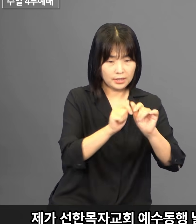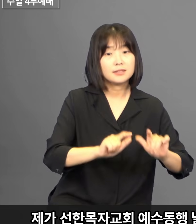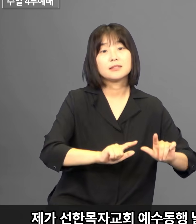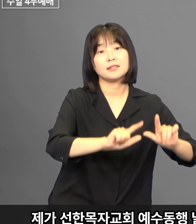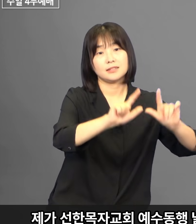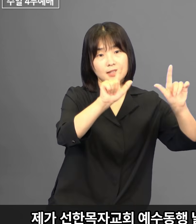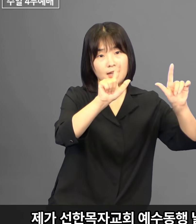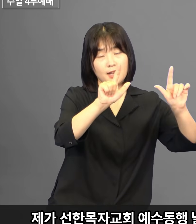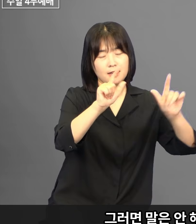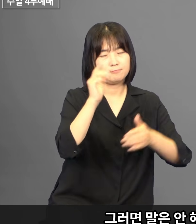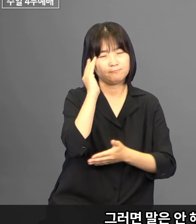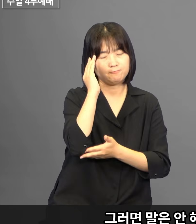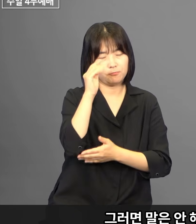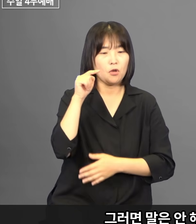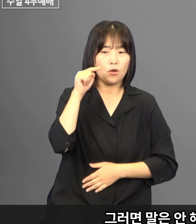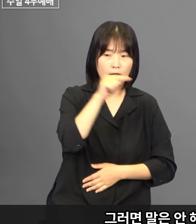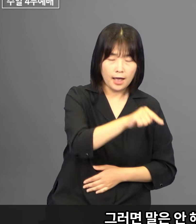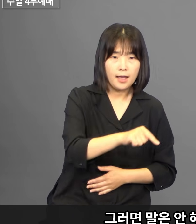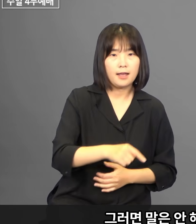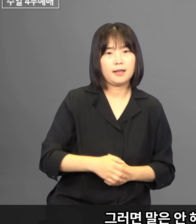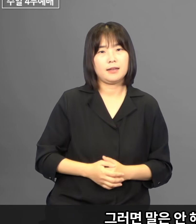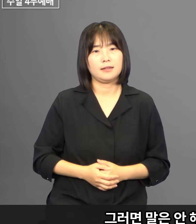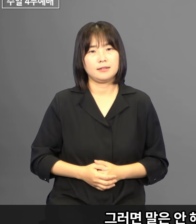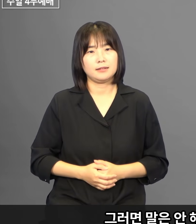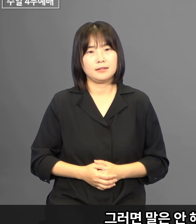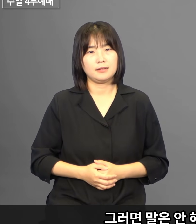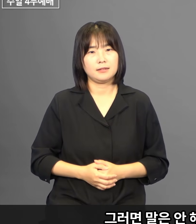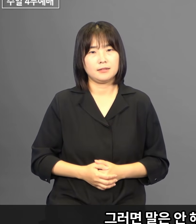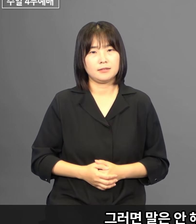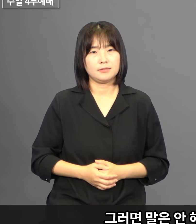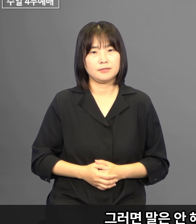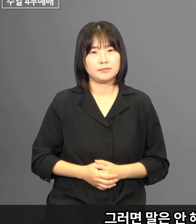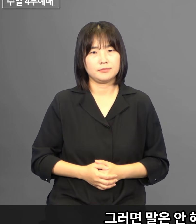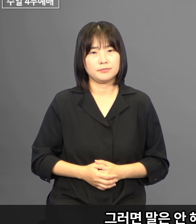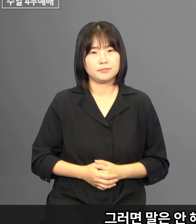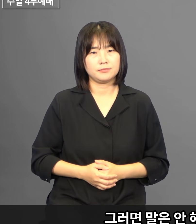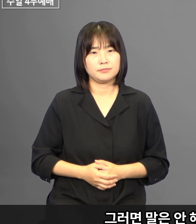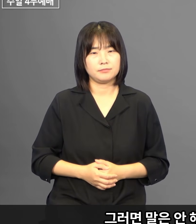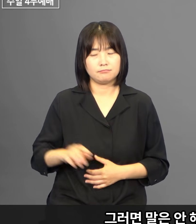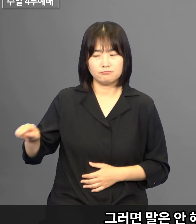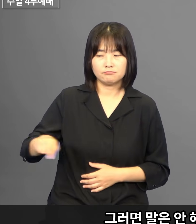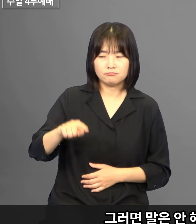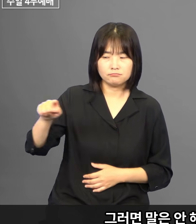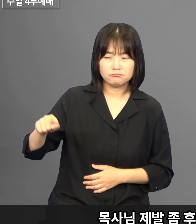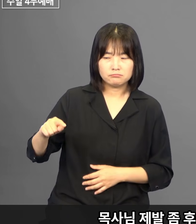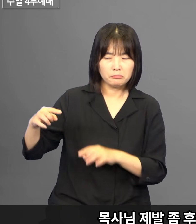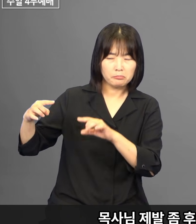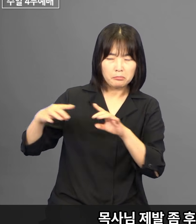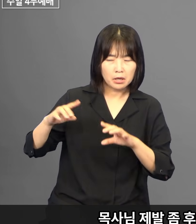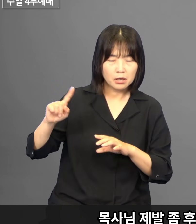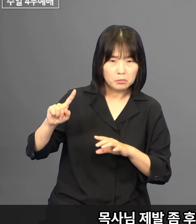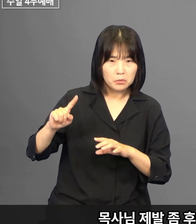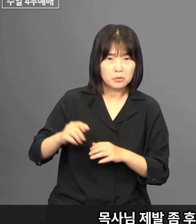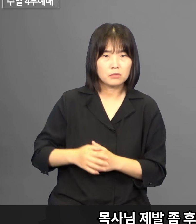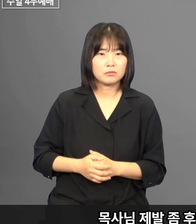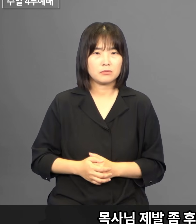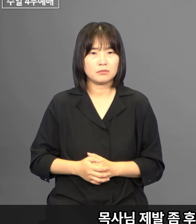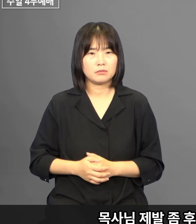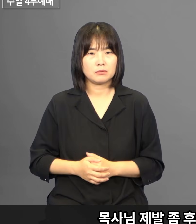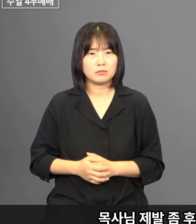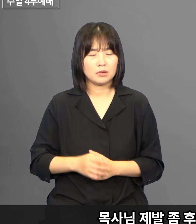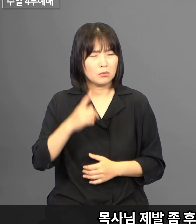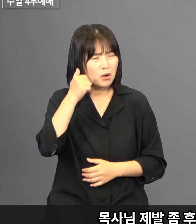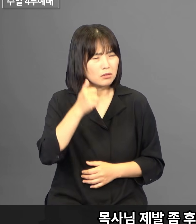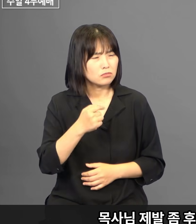데이 설교를 하러 간다 그러면 말은 안 해도 눈빛에서 벌써 나와요. 목사님, 제발